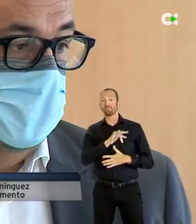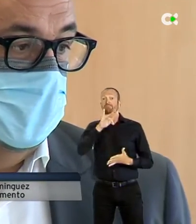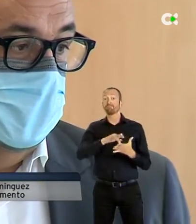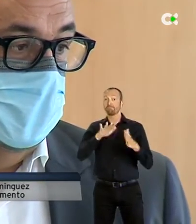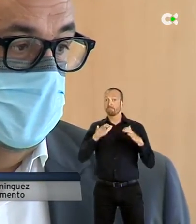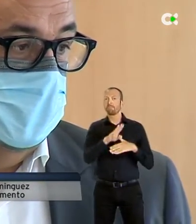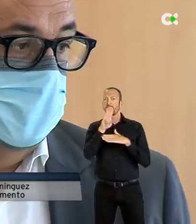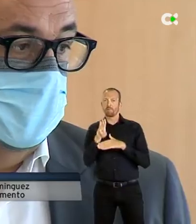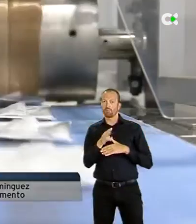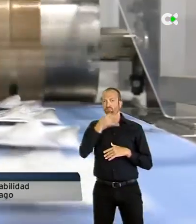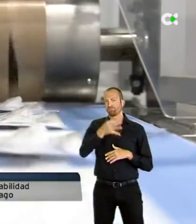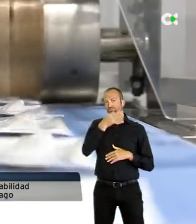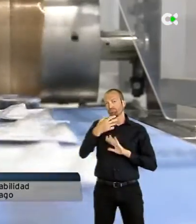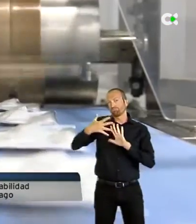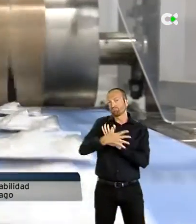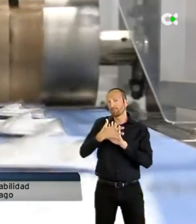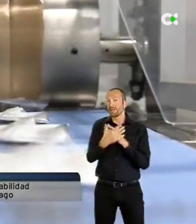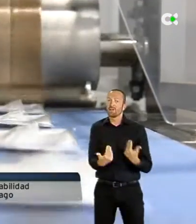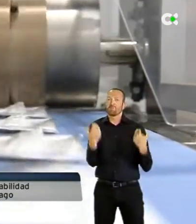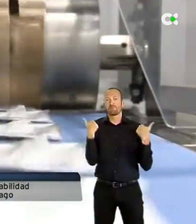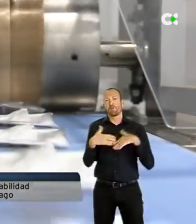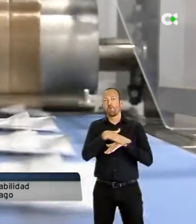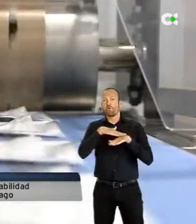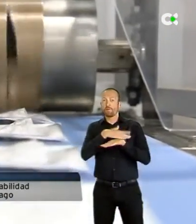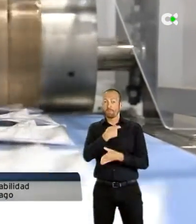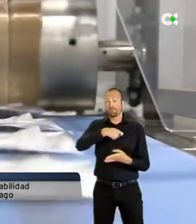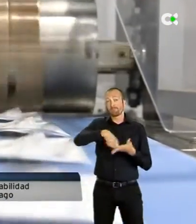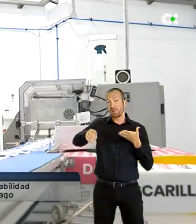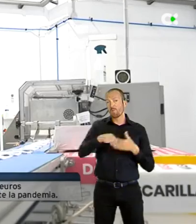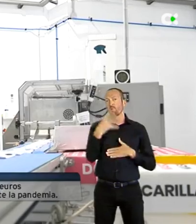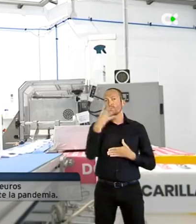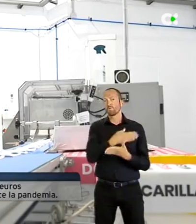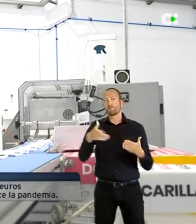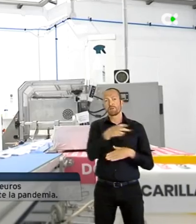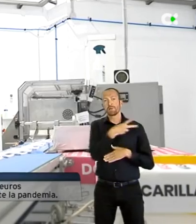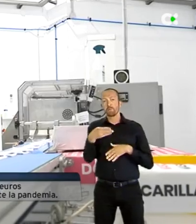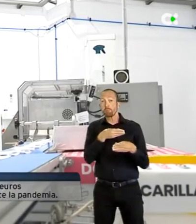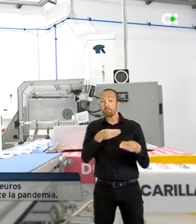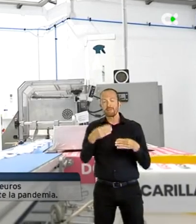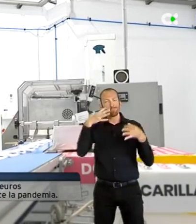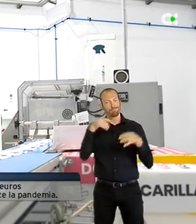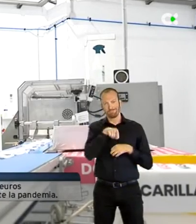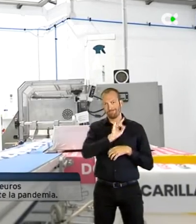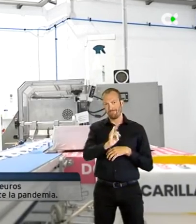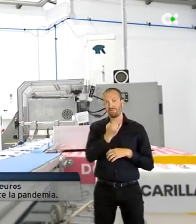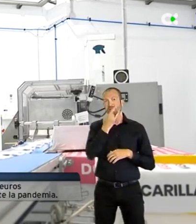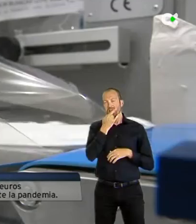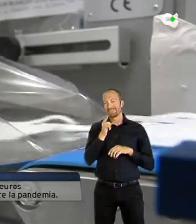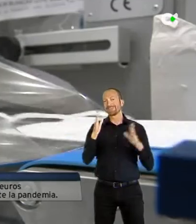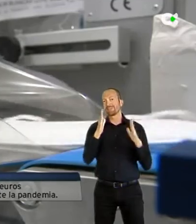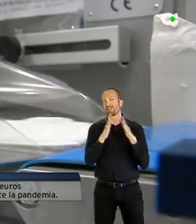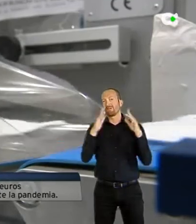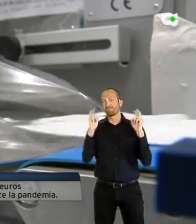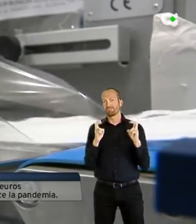en el Parlamento para explicar la responsabilidad del gobierno en el pago de 4 millones de euros por material defectuoso durante